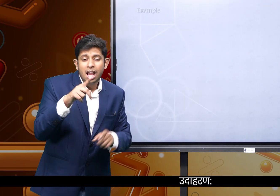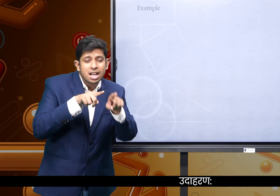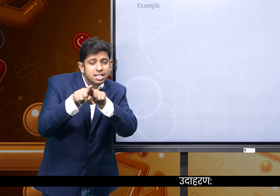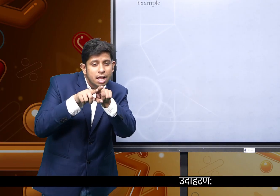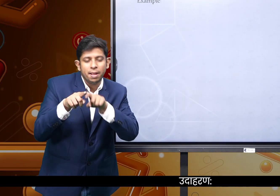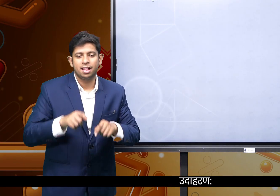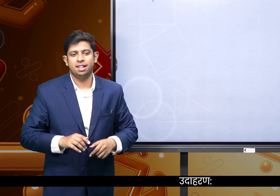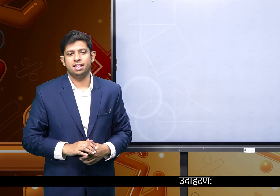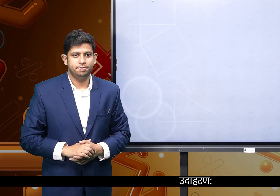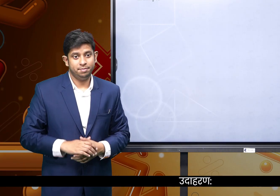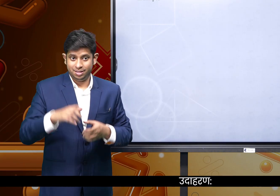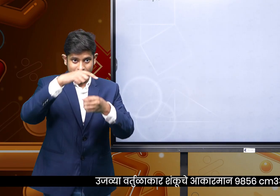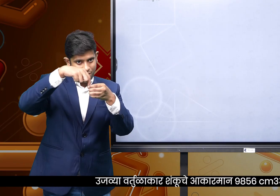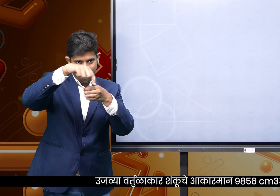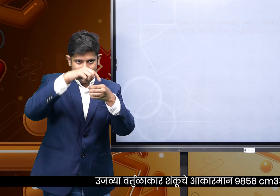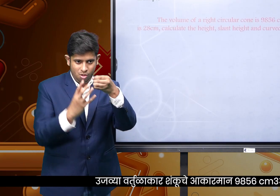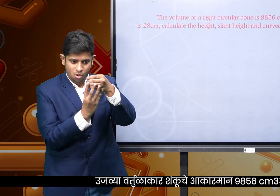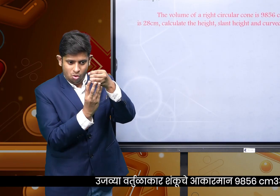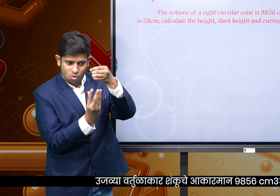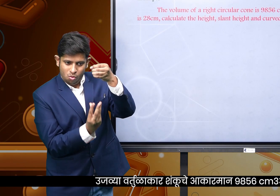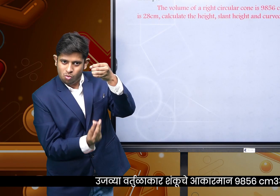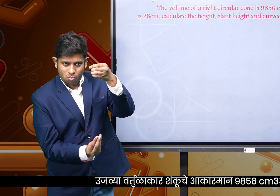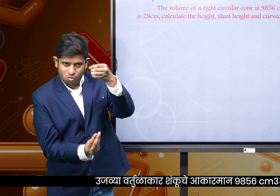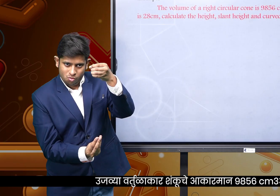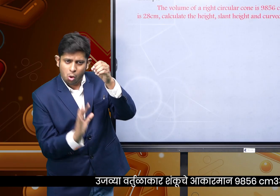उदाहरण: उजव्या वर्तुळाकार शंकूचे आकारमान